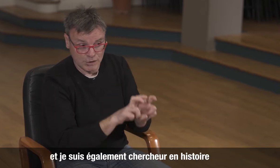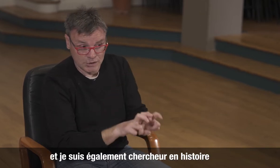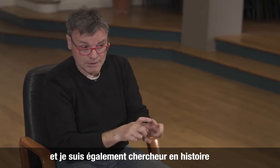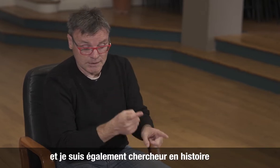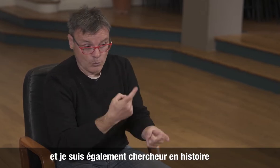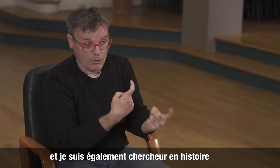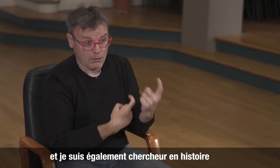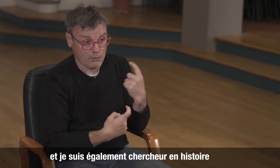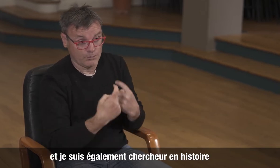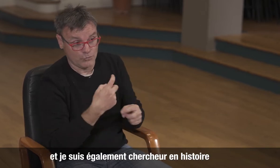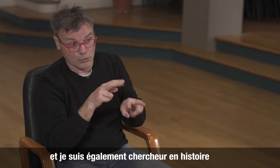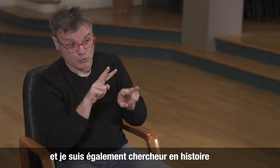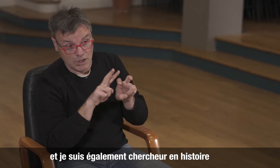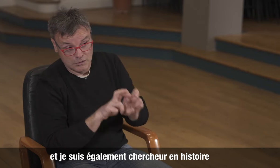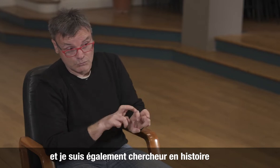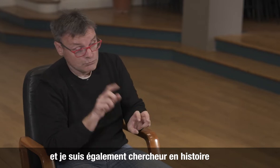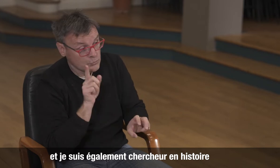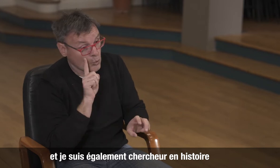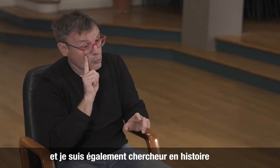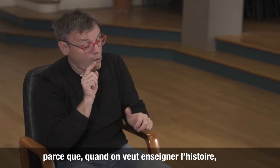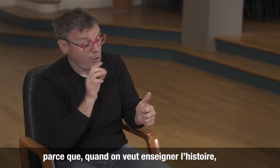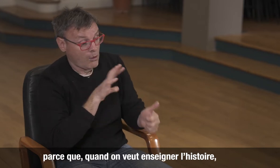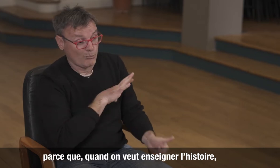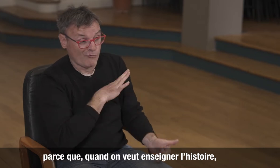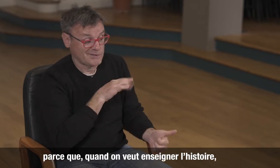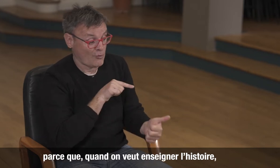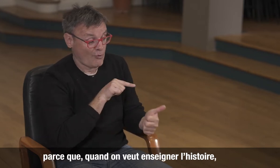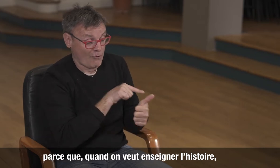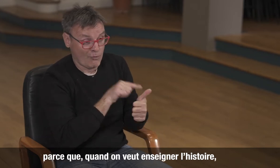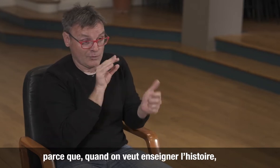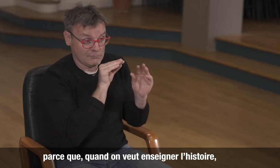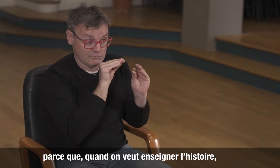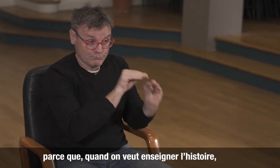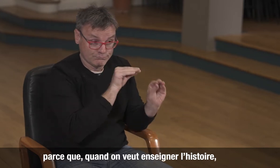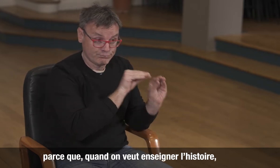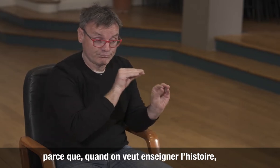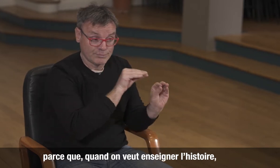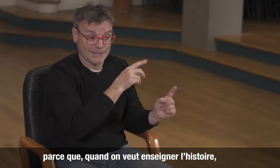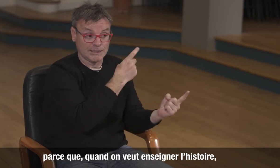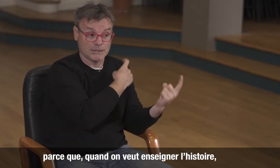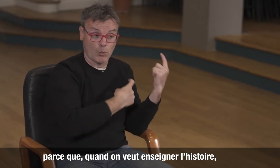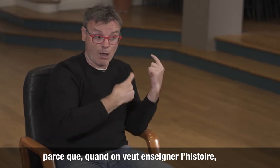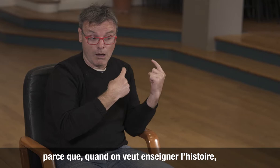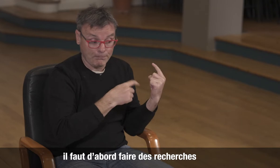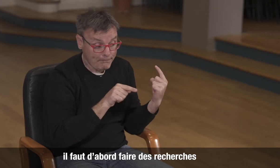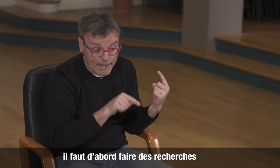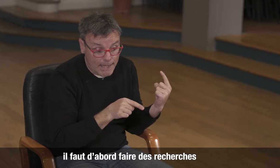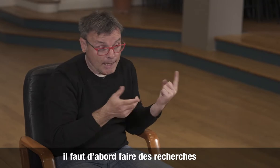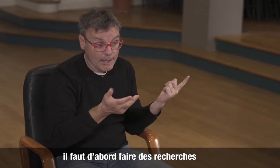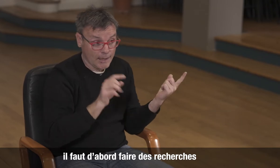Et je suis également chercheur en histoire. Quand on veut enseigner l'histoire, faut